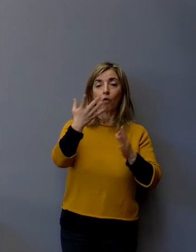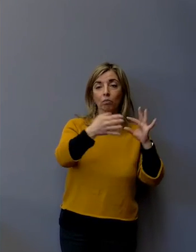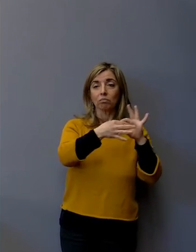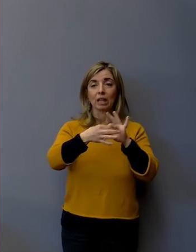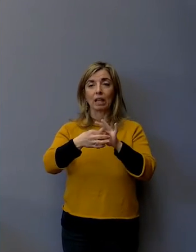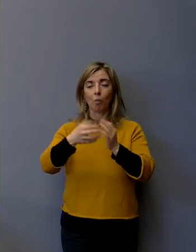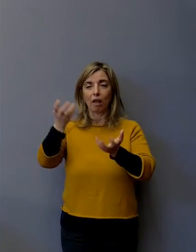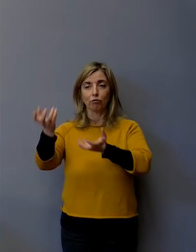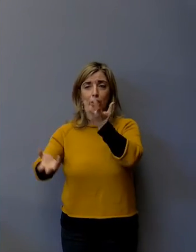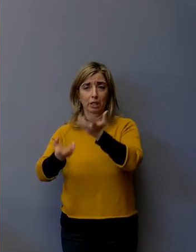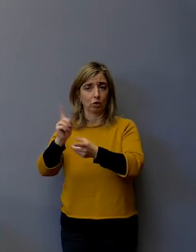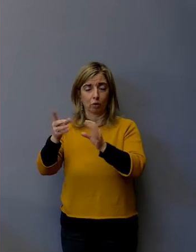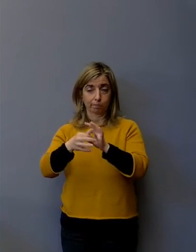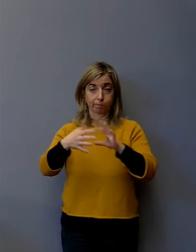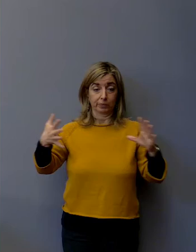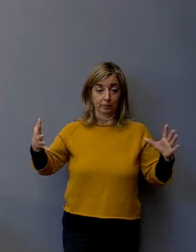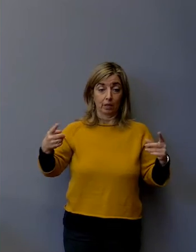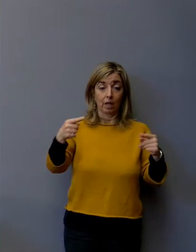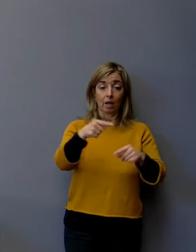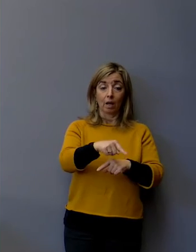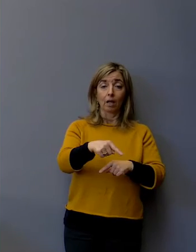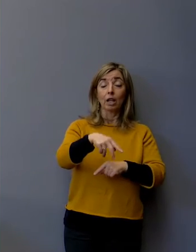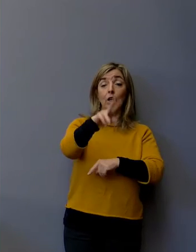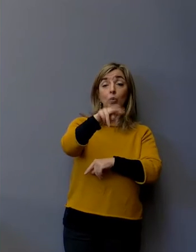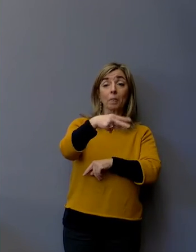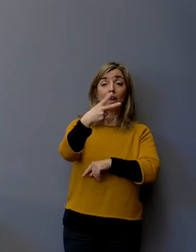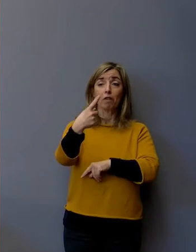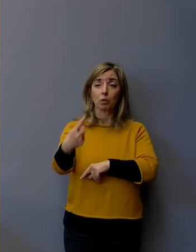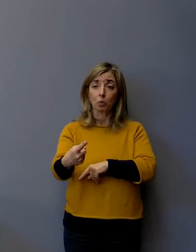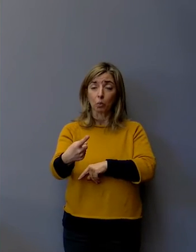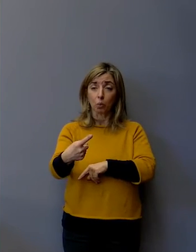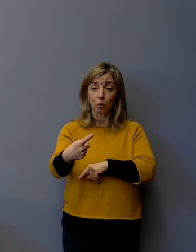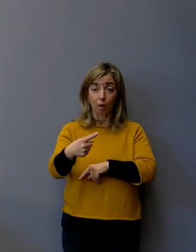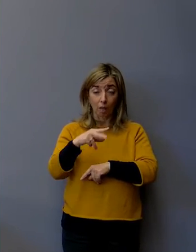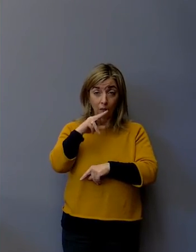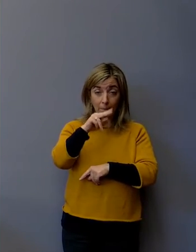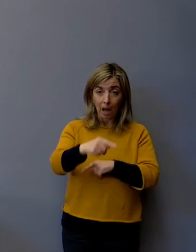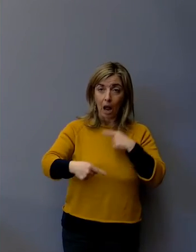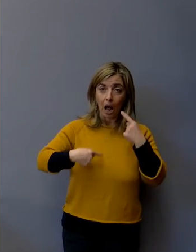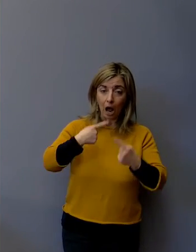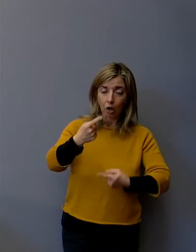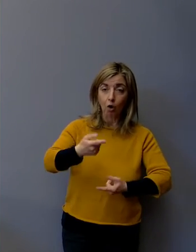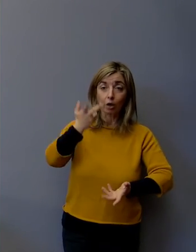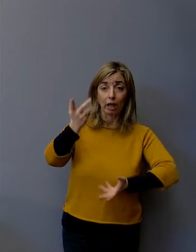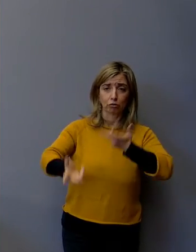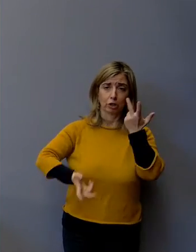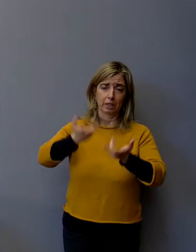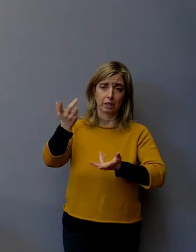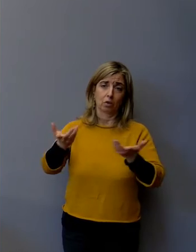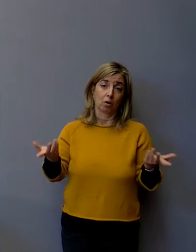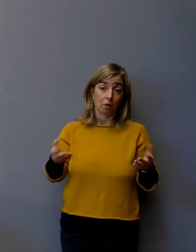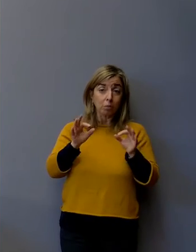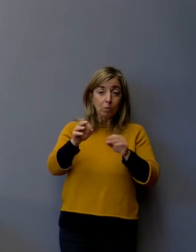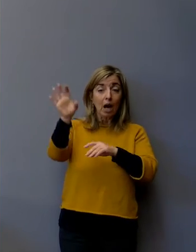è inammissibile parlare nel 2021 di inceneritori così come ha fatto la regione di chiedendo fondi per gli inceneritori all'interno del recovery